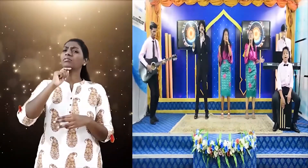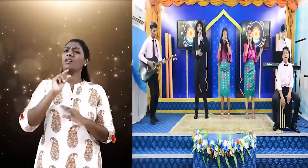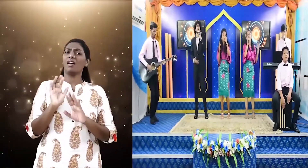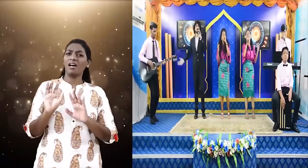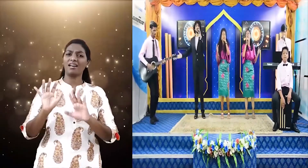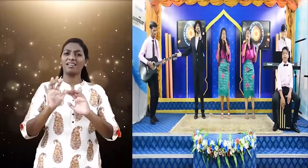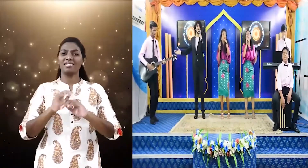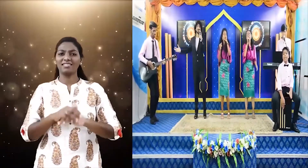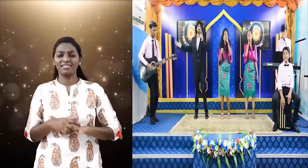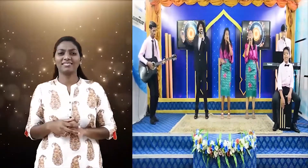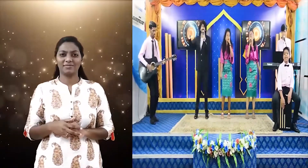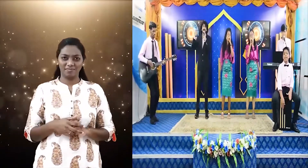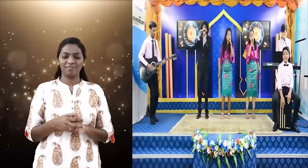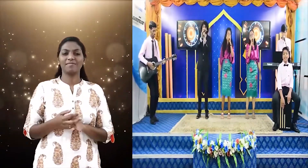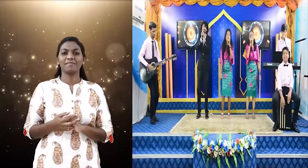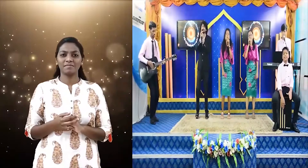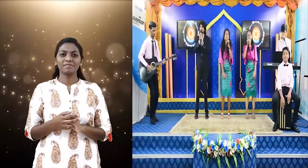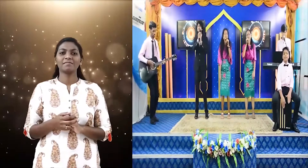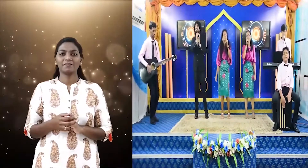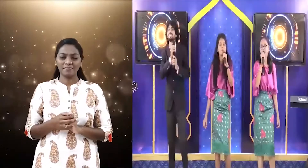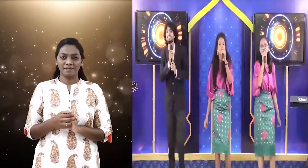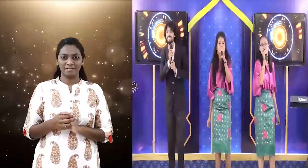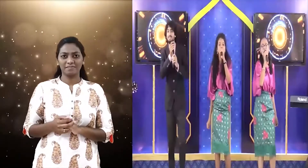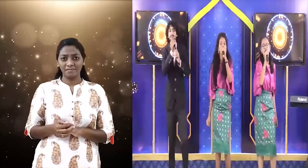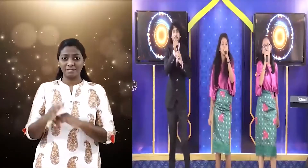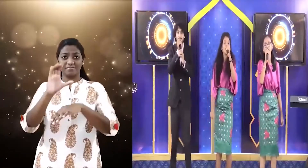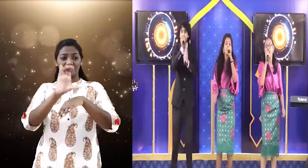आन बान और शान है।